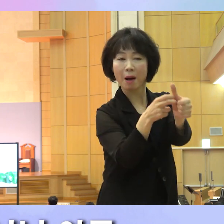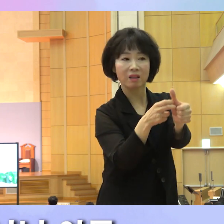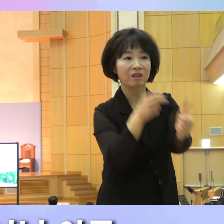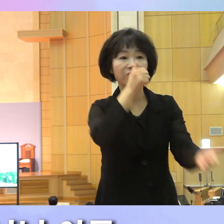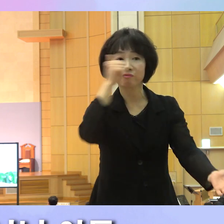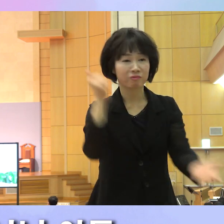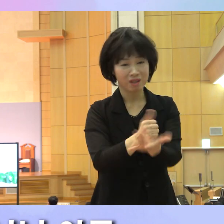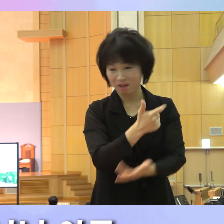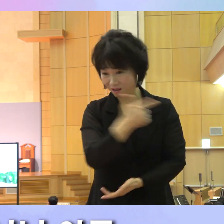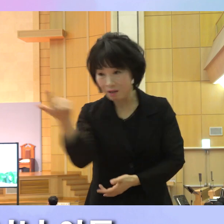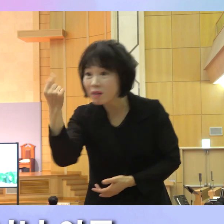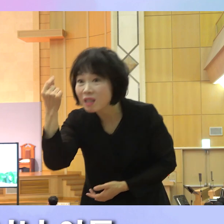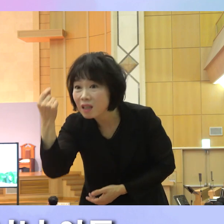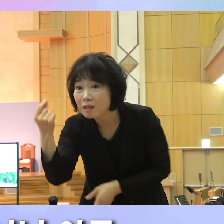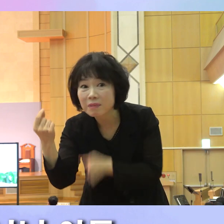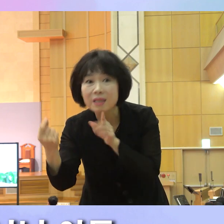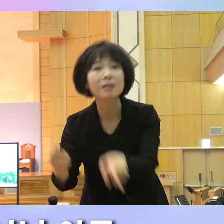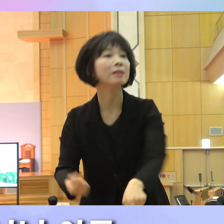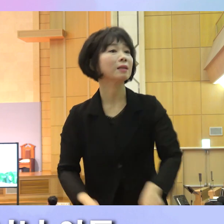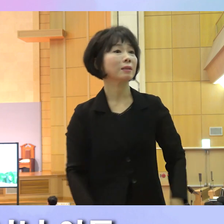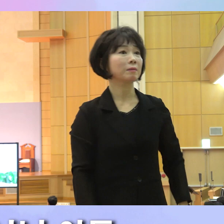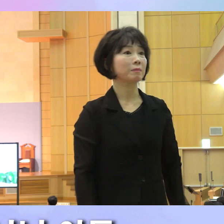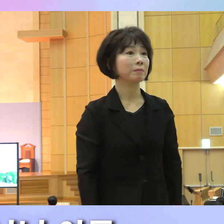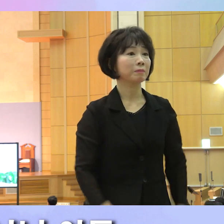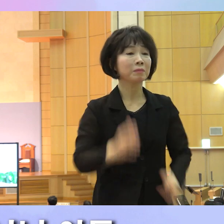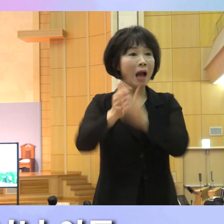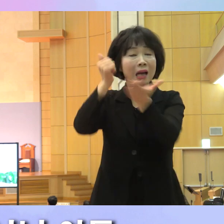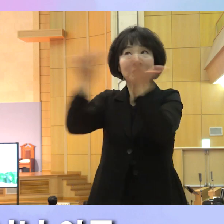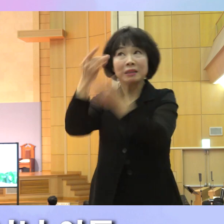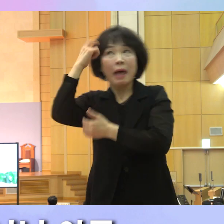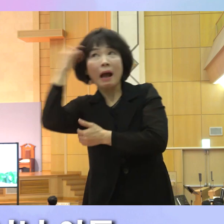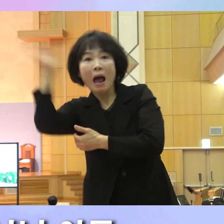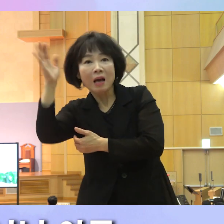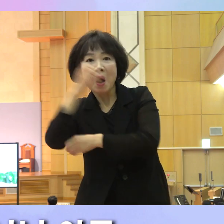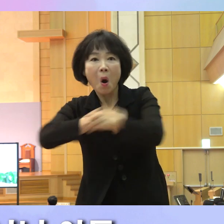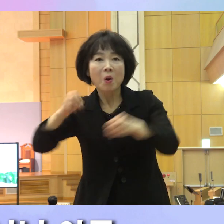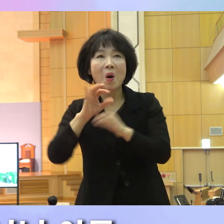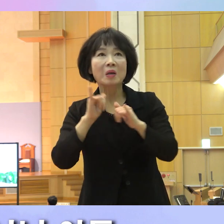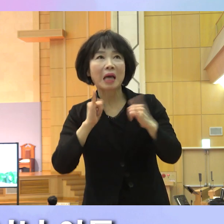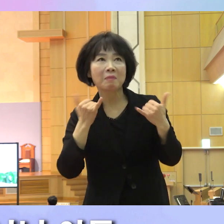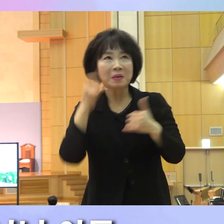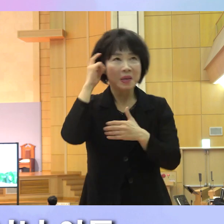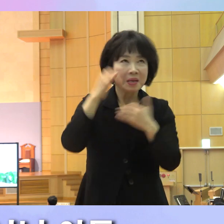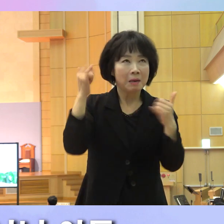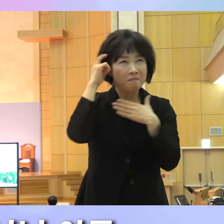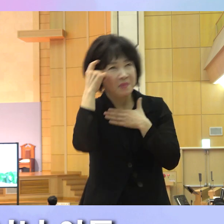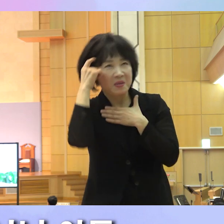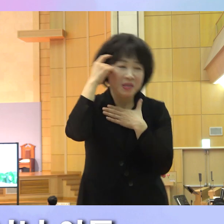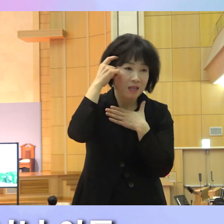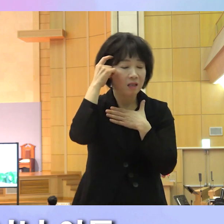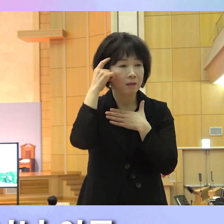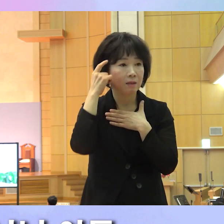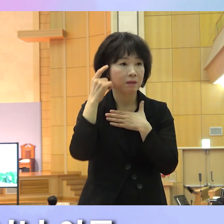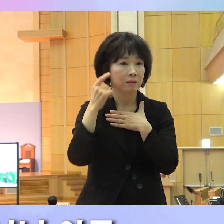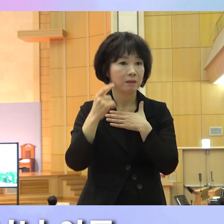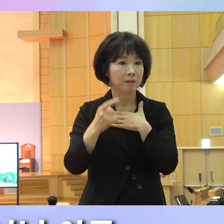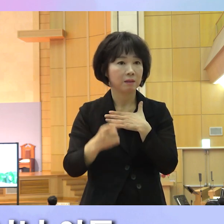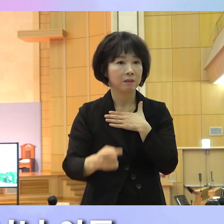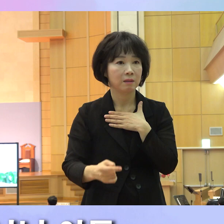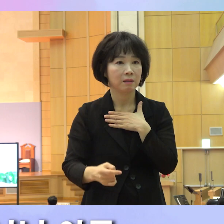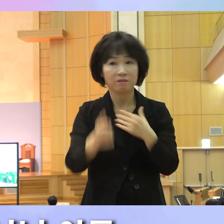하나님의 생각을 하지 않고 사람의 생각으로, 아이고 예수님 다른 사람도 아니고 예수님 같은